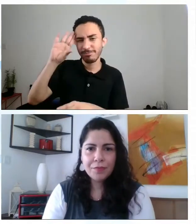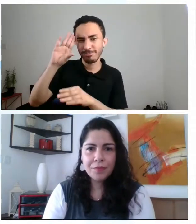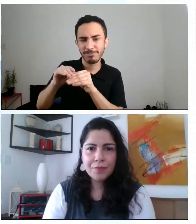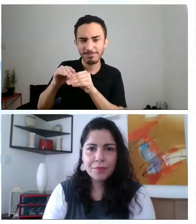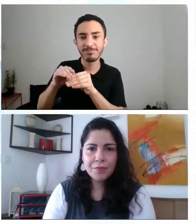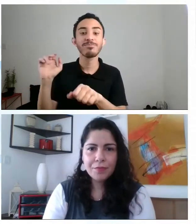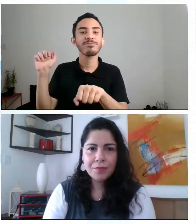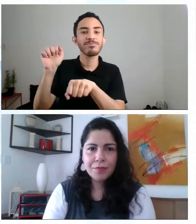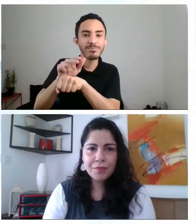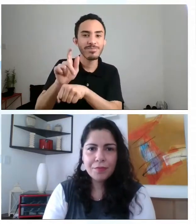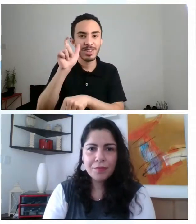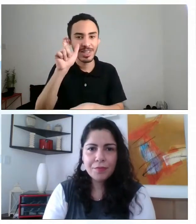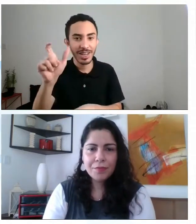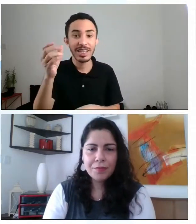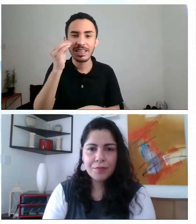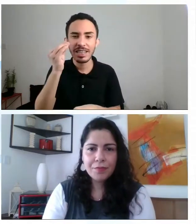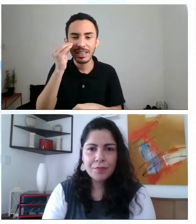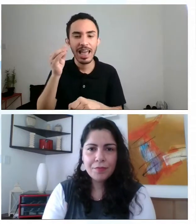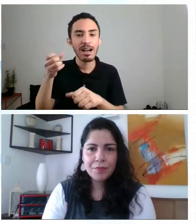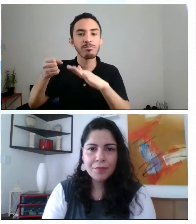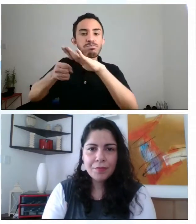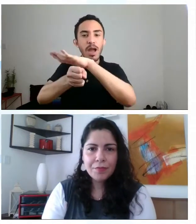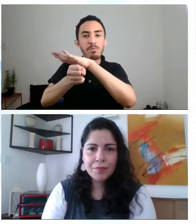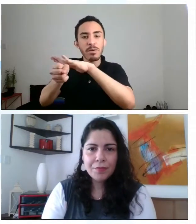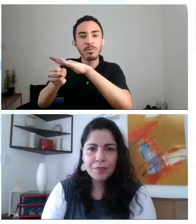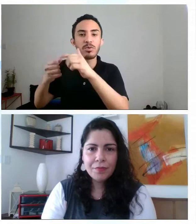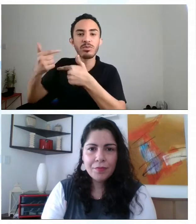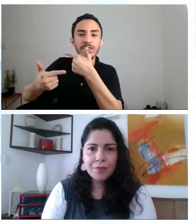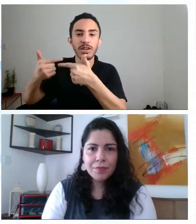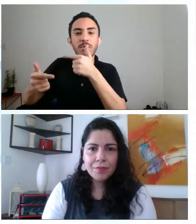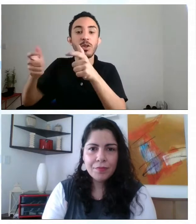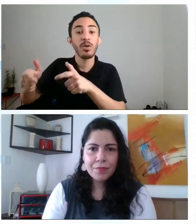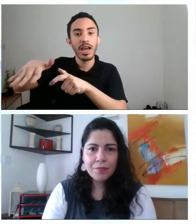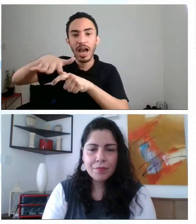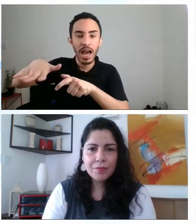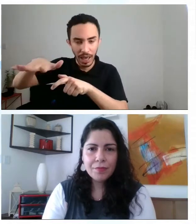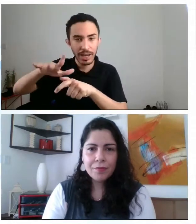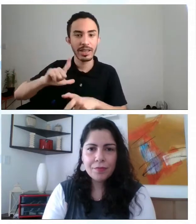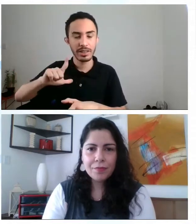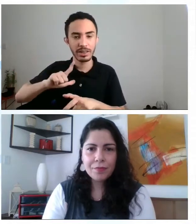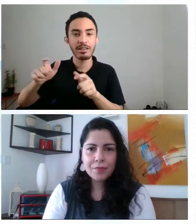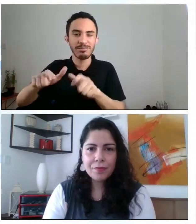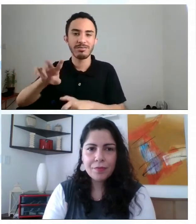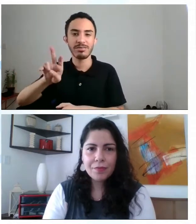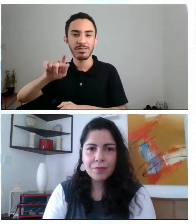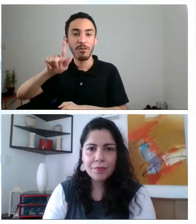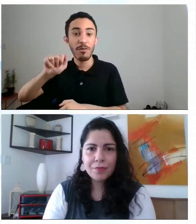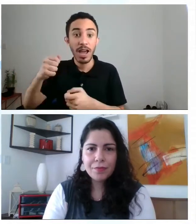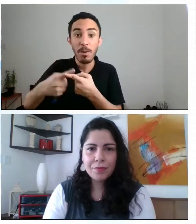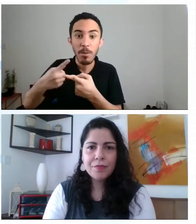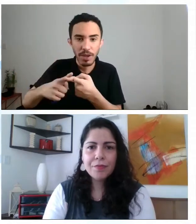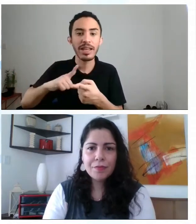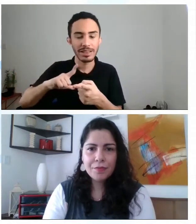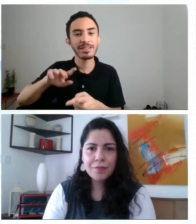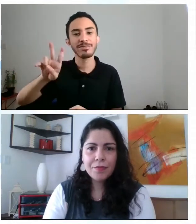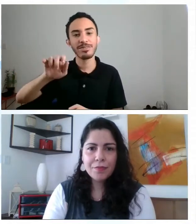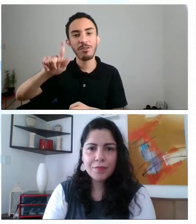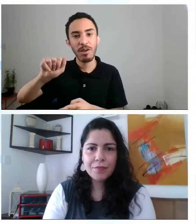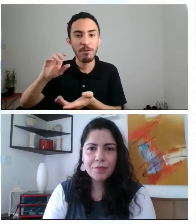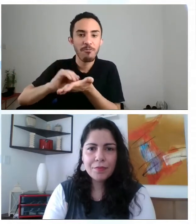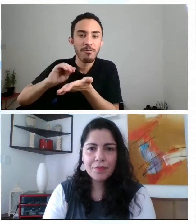ingressando no curso por essa razão, para tentar preencher um espaço que existe hoje no mercado, né? Porque existe bastante